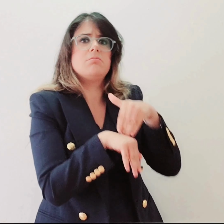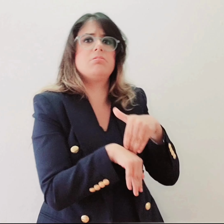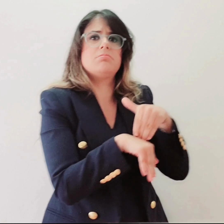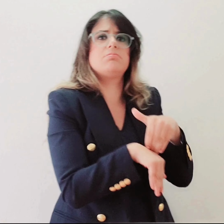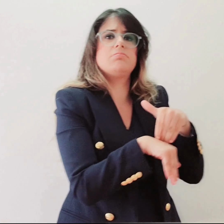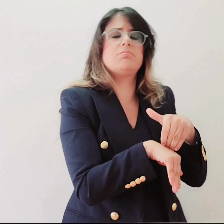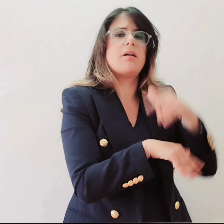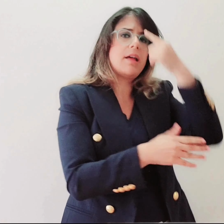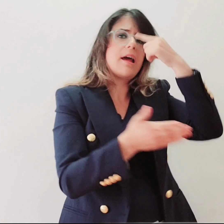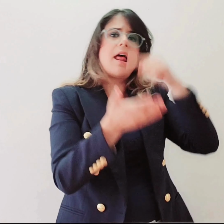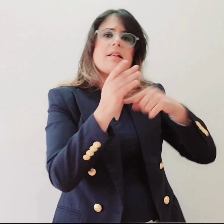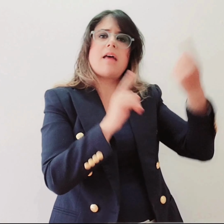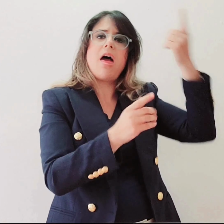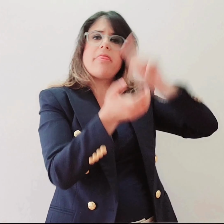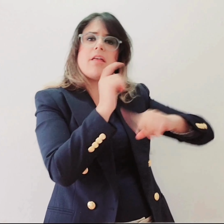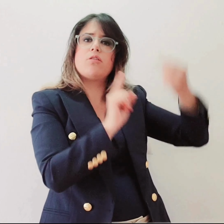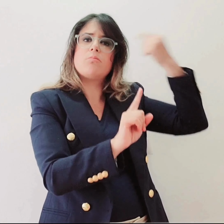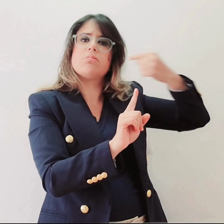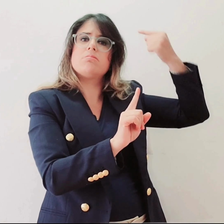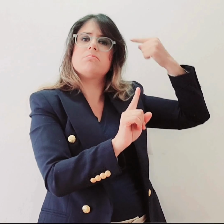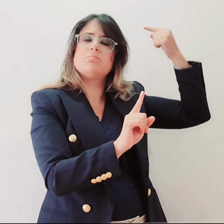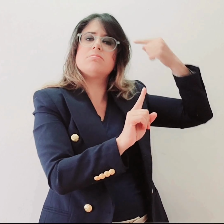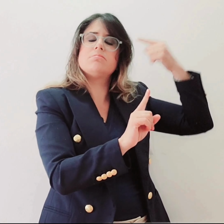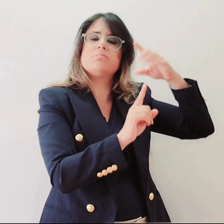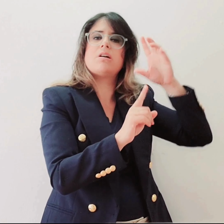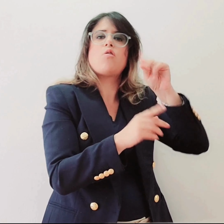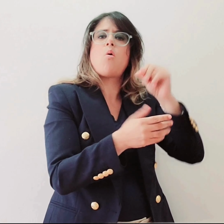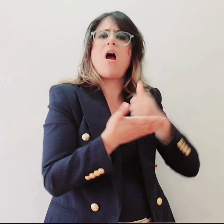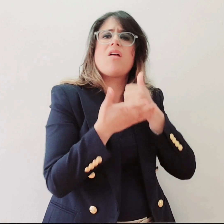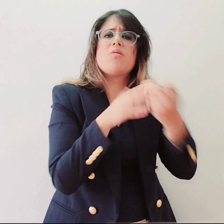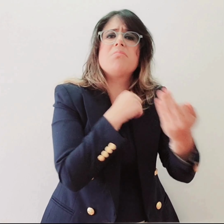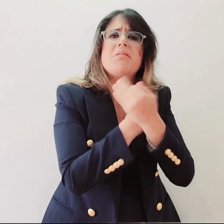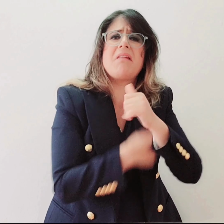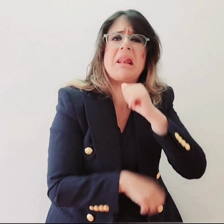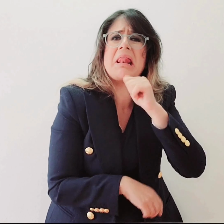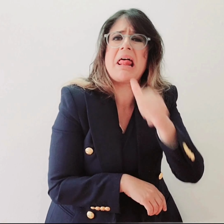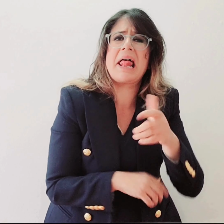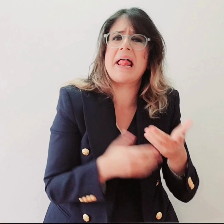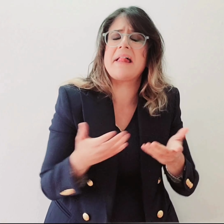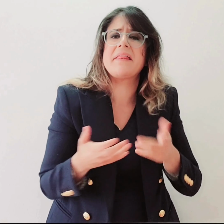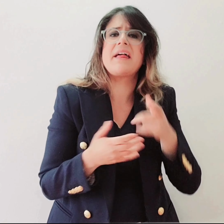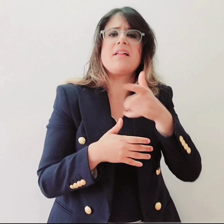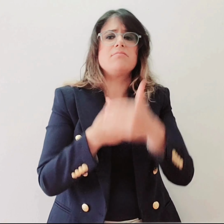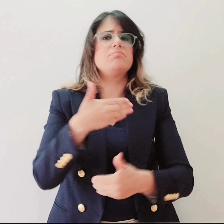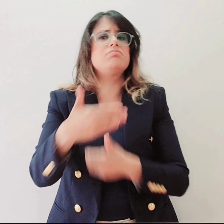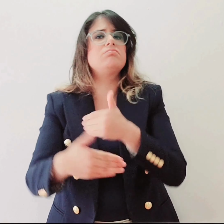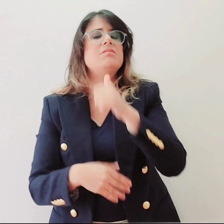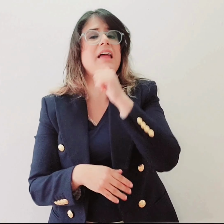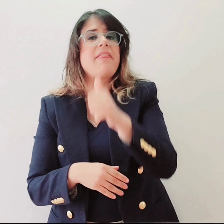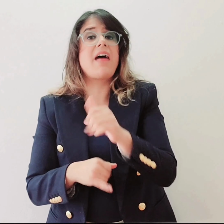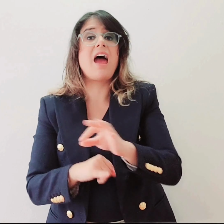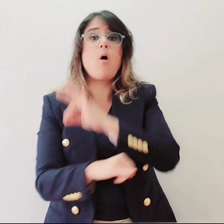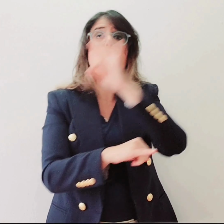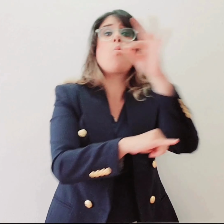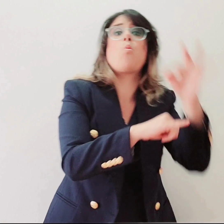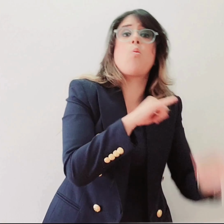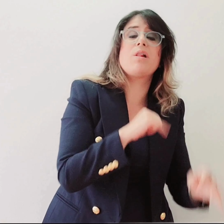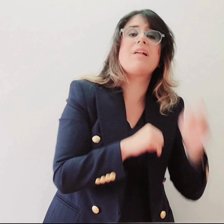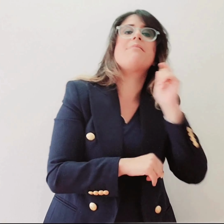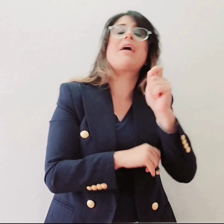montón de cosas y generando un montón de creencias y sentimientos que no le iban a ayudar o que no nos ayudaron a nosotros en nuestro desarrollo. Pero al final el